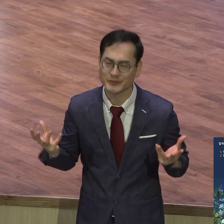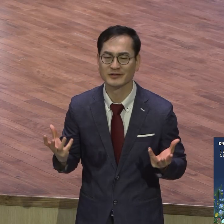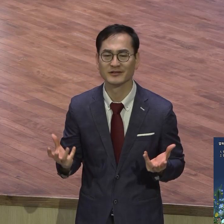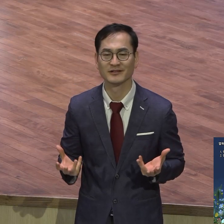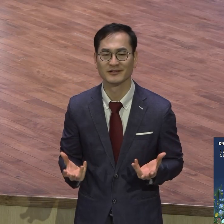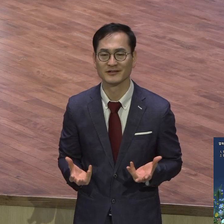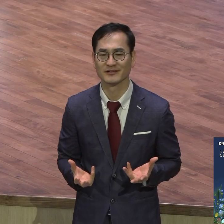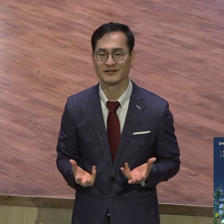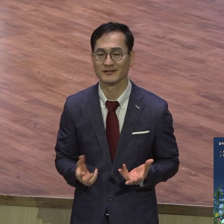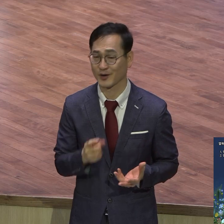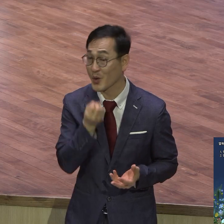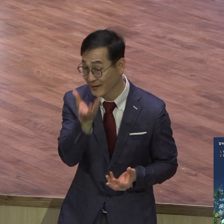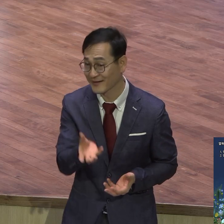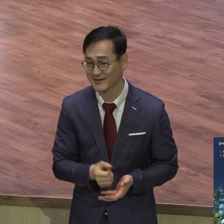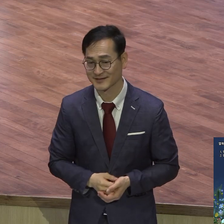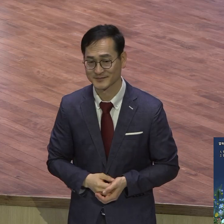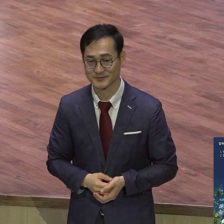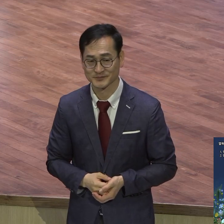실행하는 것이